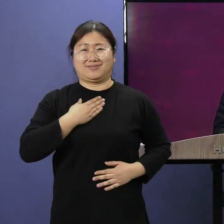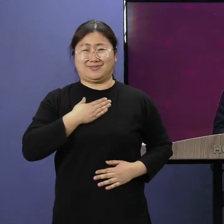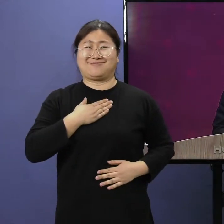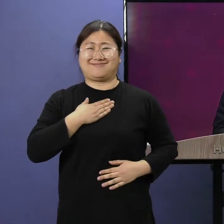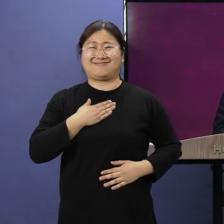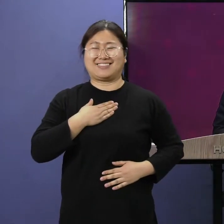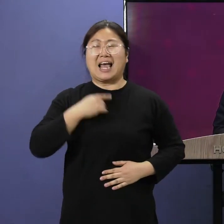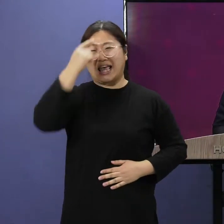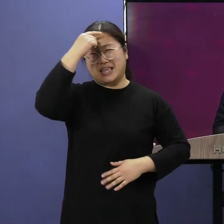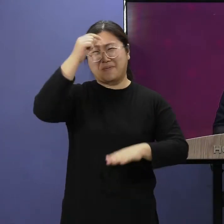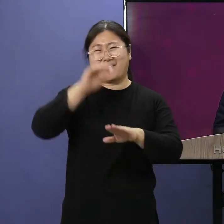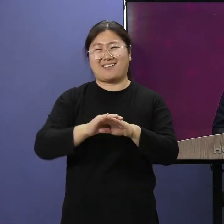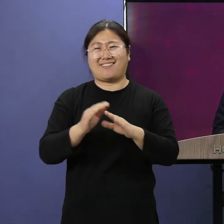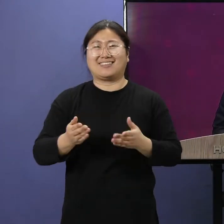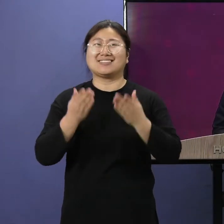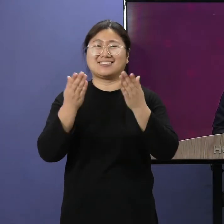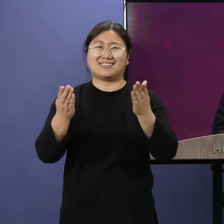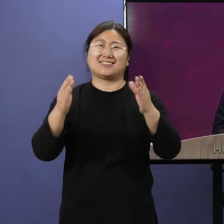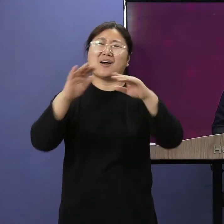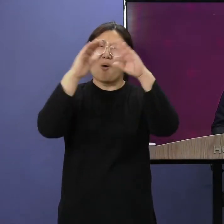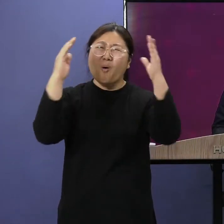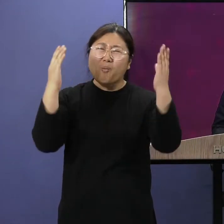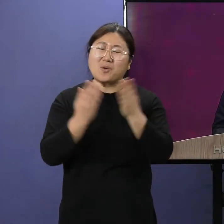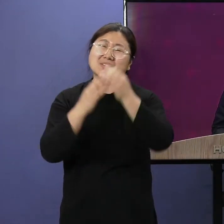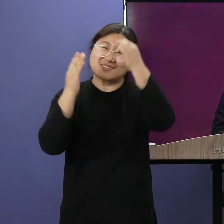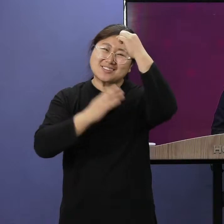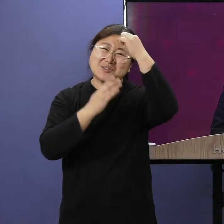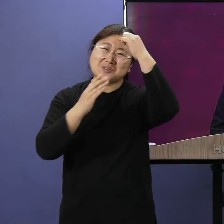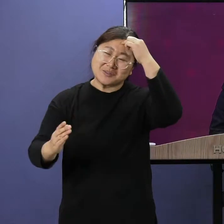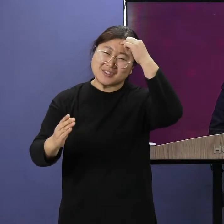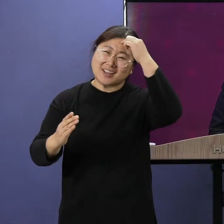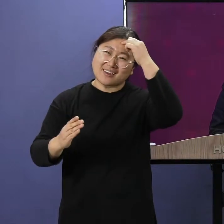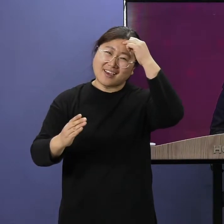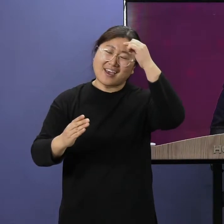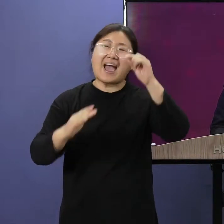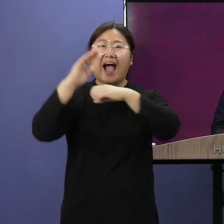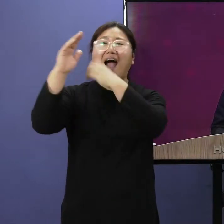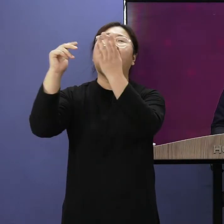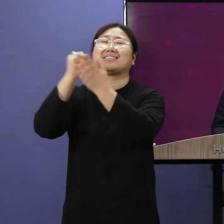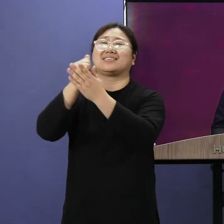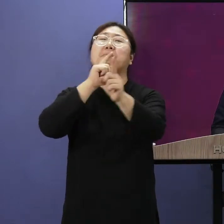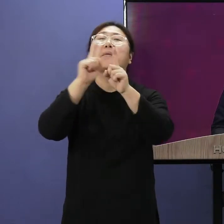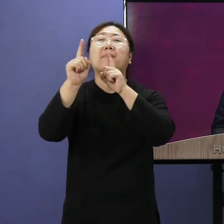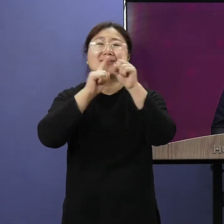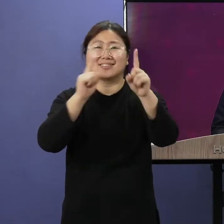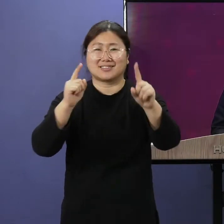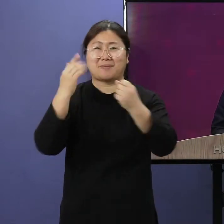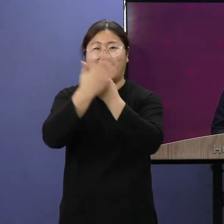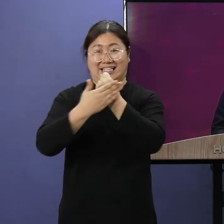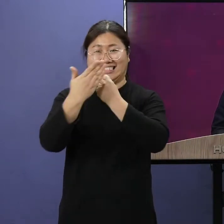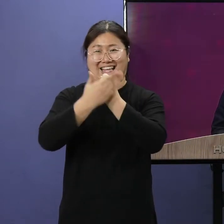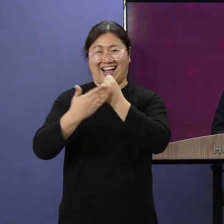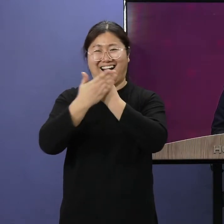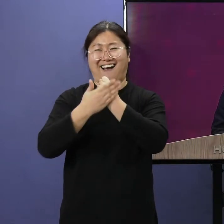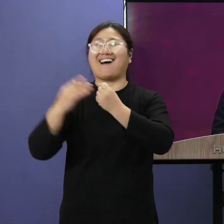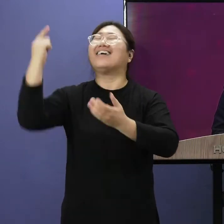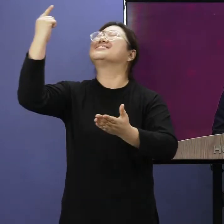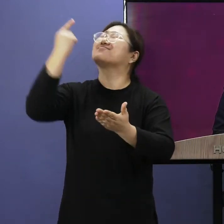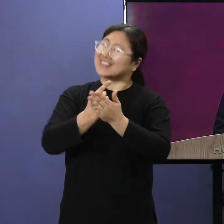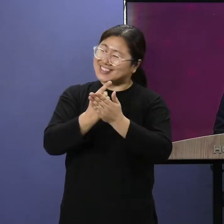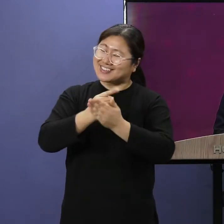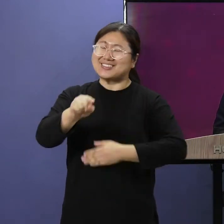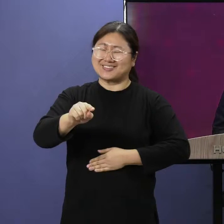있는 모든 성도님들, 우리 모두에게 하나님의 말씀의 은혜가 임할 줄 믿습니다.